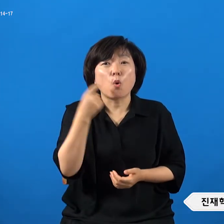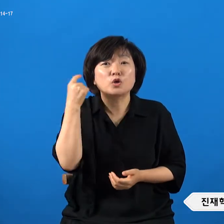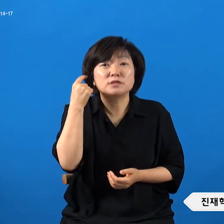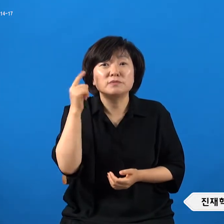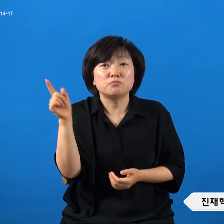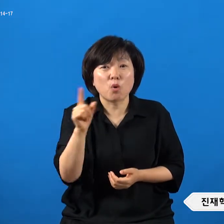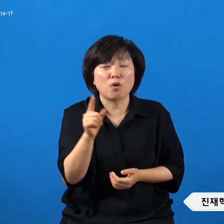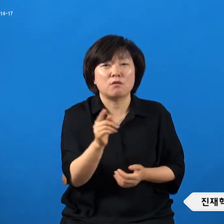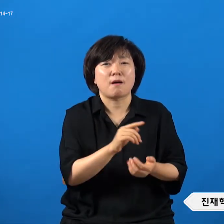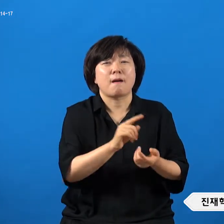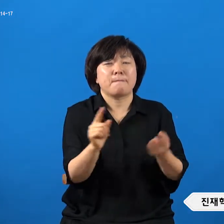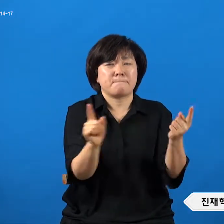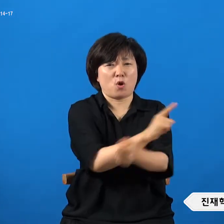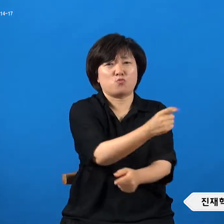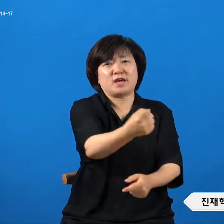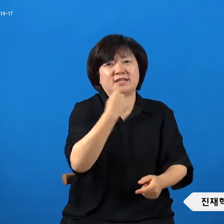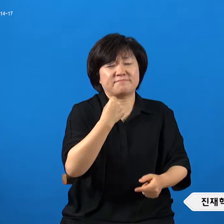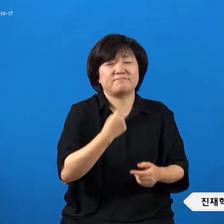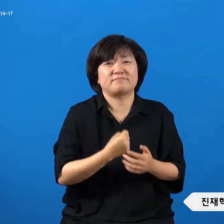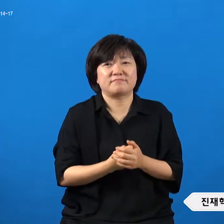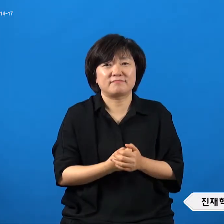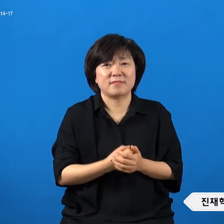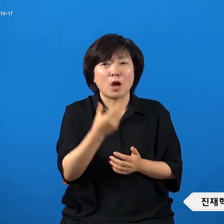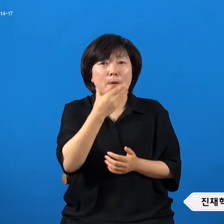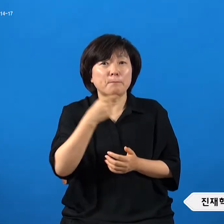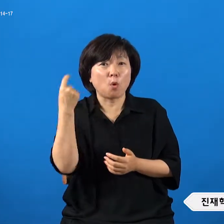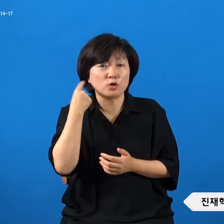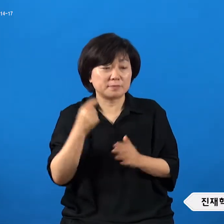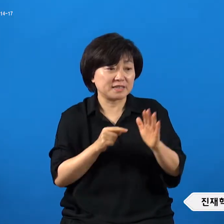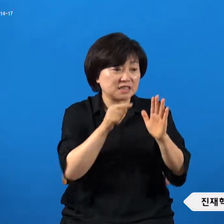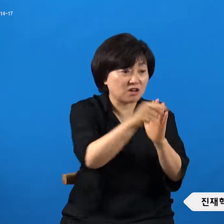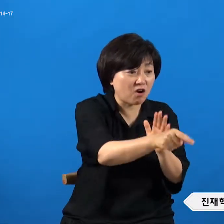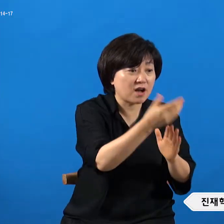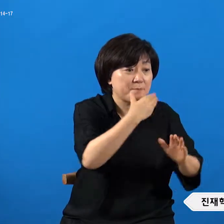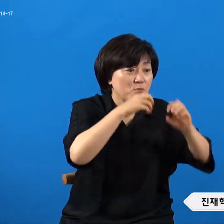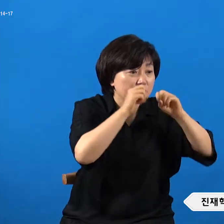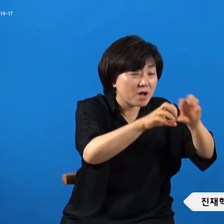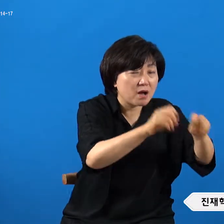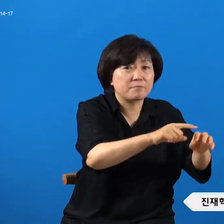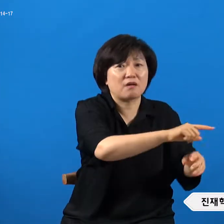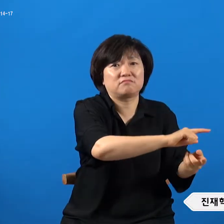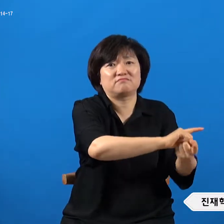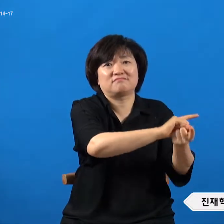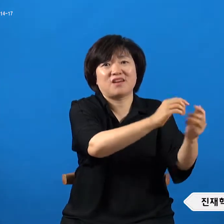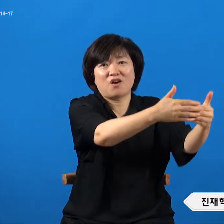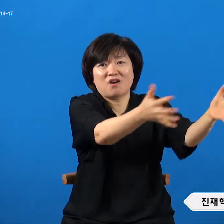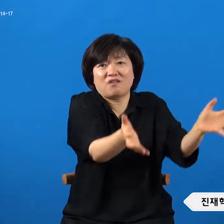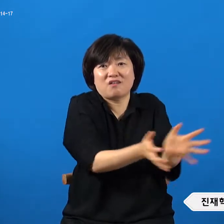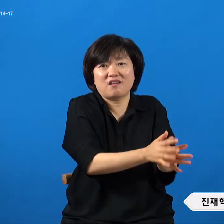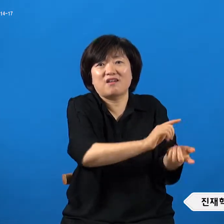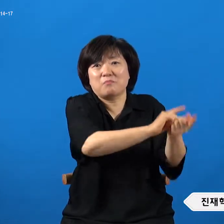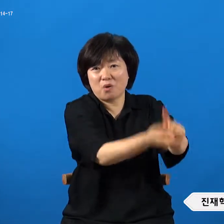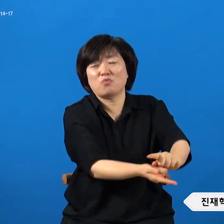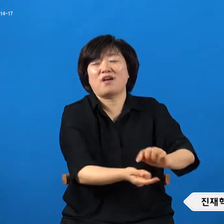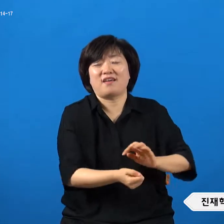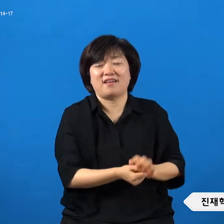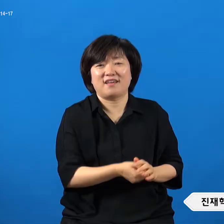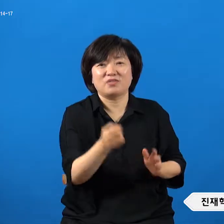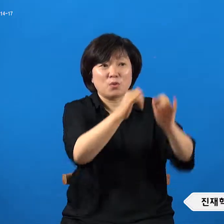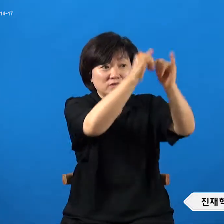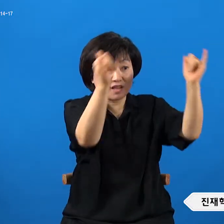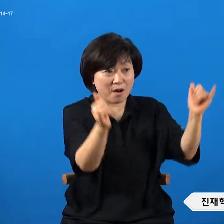복음은 변화입니다. 복음이 들어올 때 그 공동체가 변합니다. 하나님의 복음이 들어올 때 그 민족이